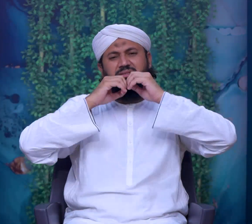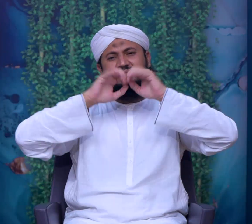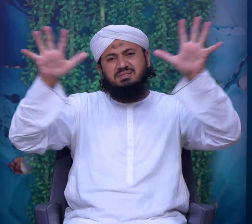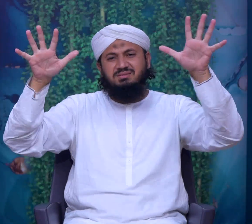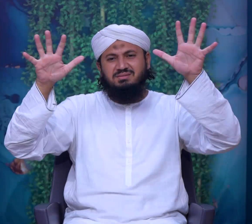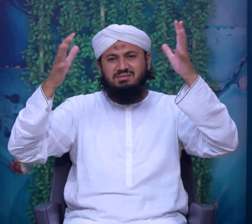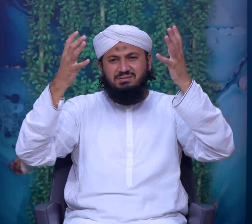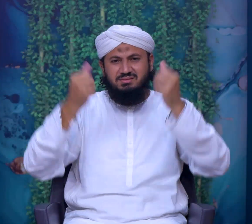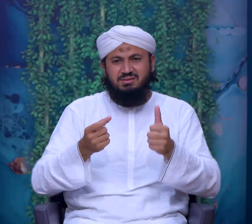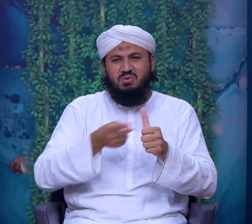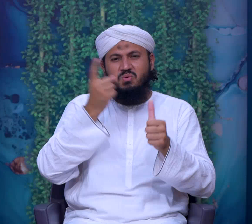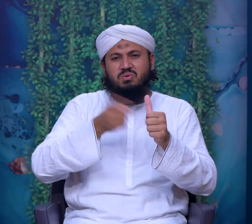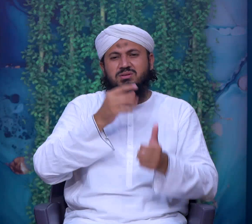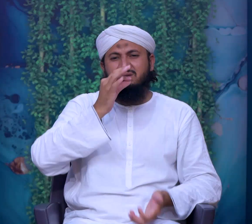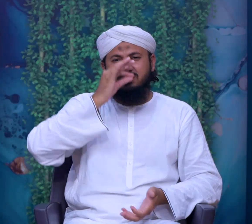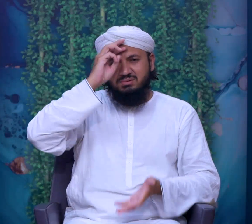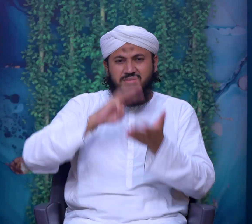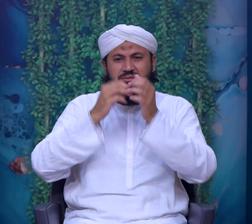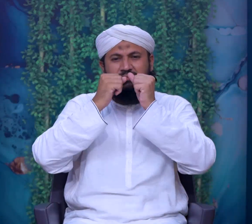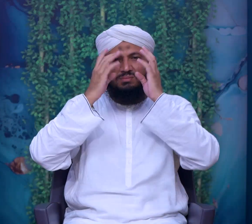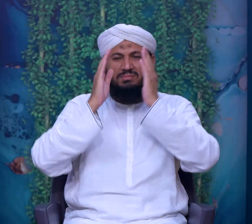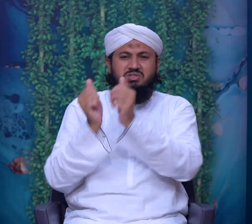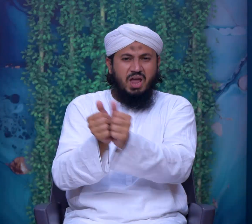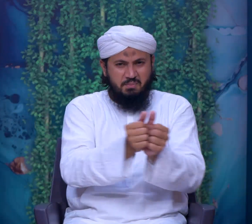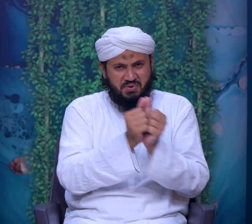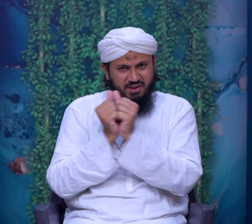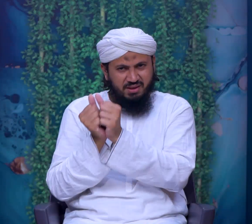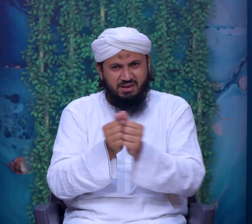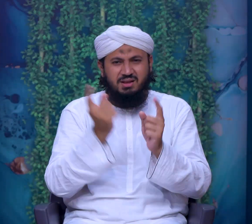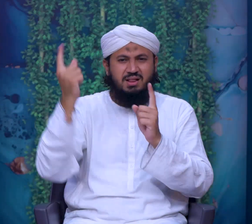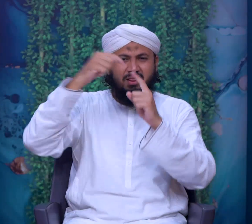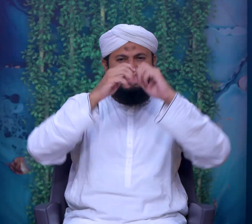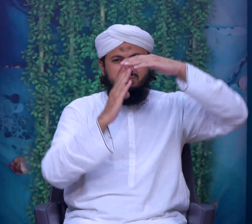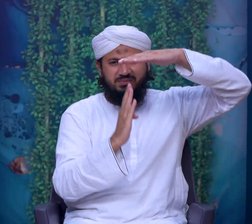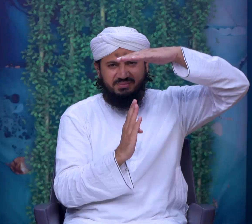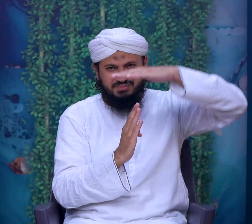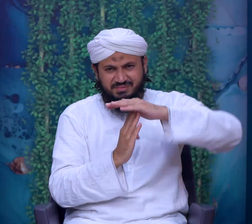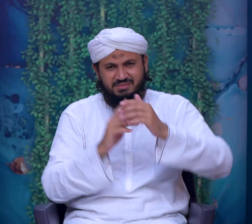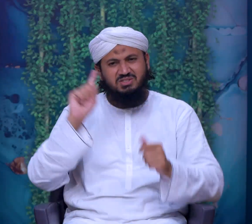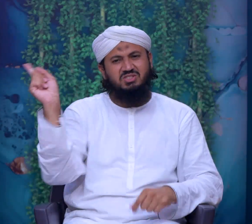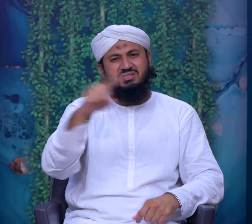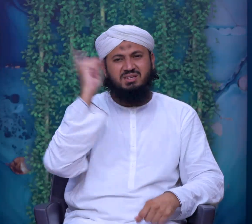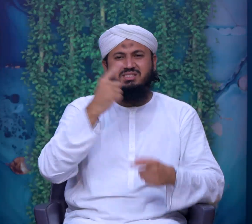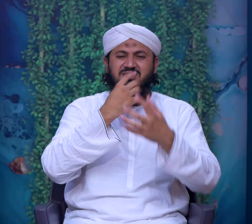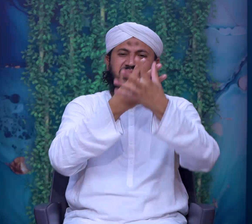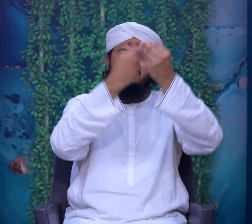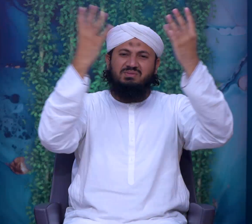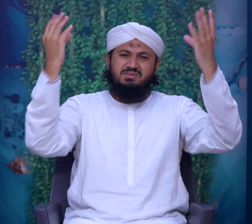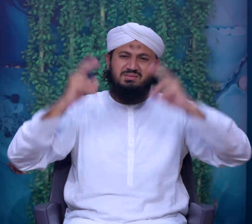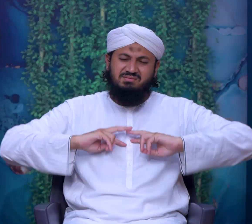وصحبہ وسلم کو بھی سراج منیر فرمایا کہ حضور خود بھی چمک رہے ہیں اور صحابہ کرام اور اولیاء اللہ کو نور بنا رہے ہیں